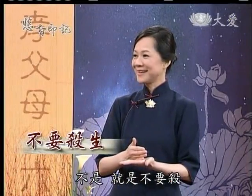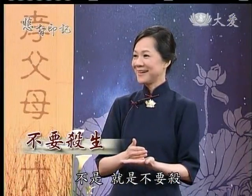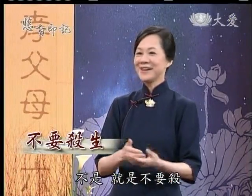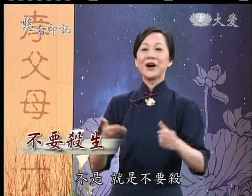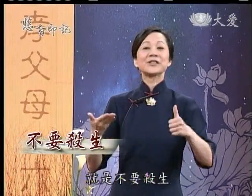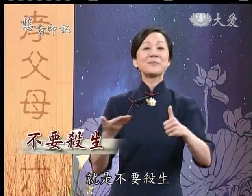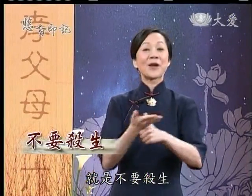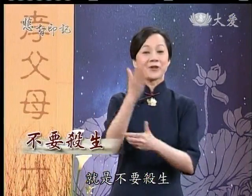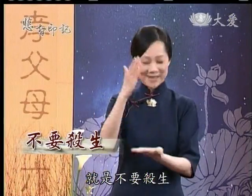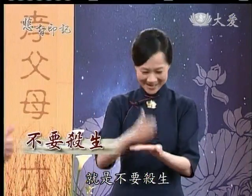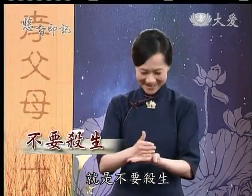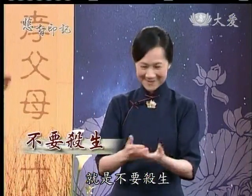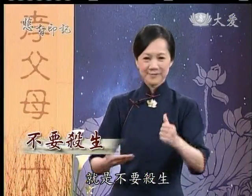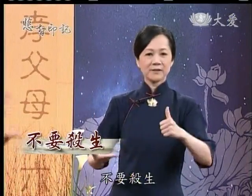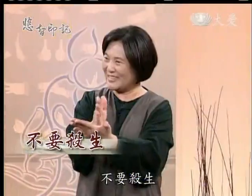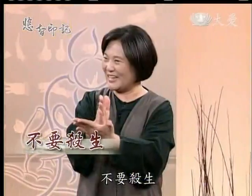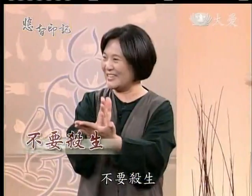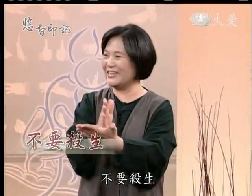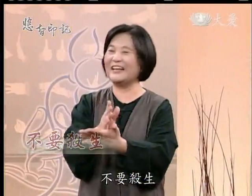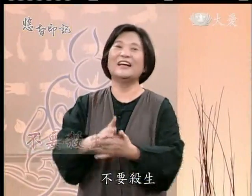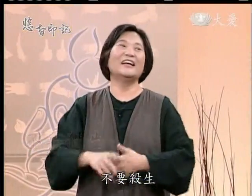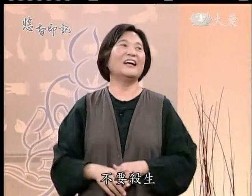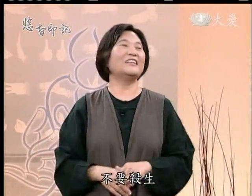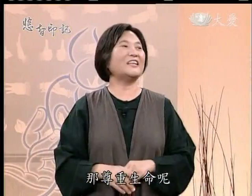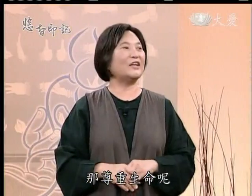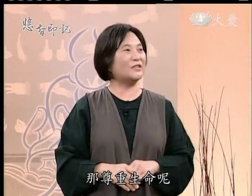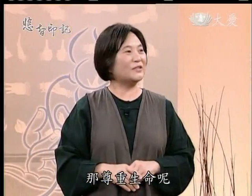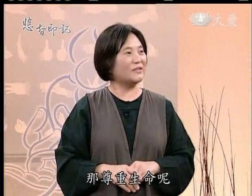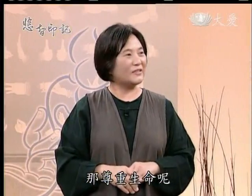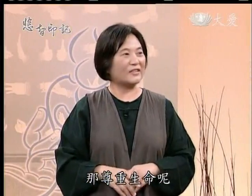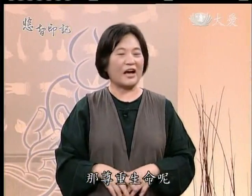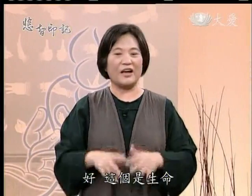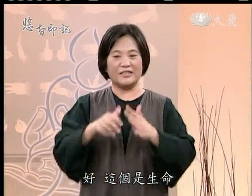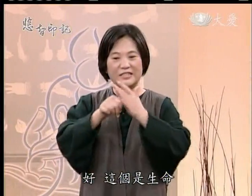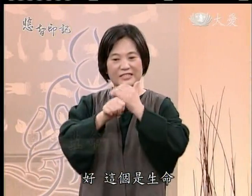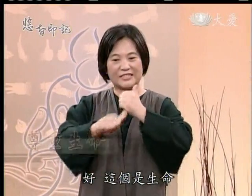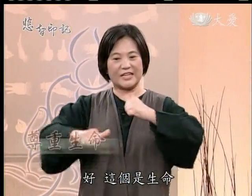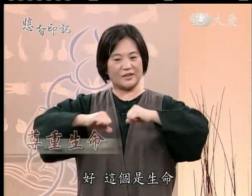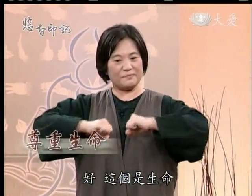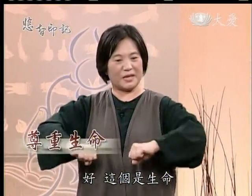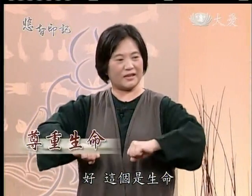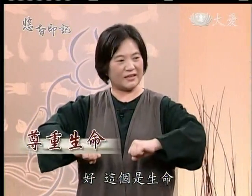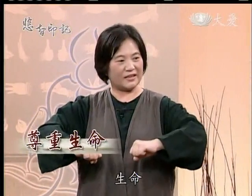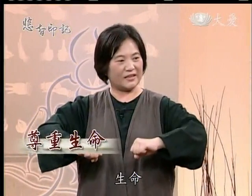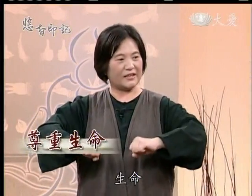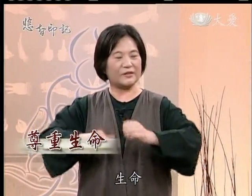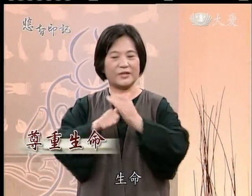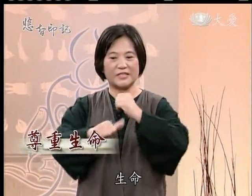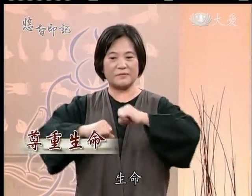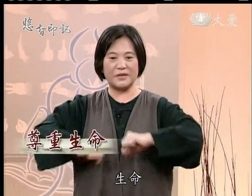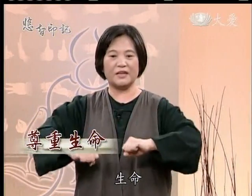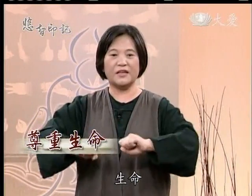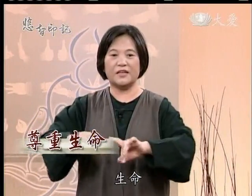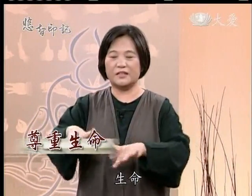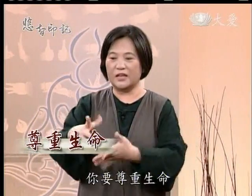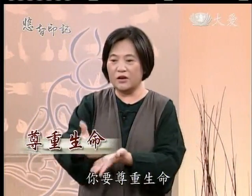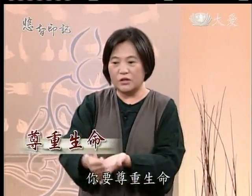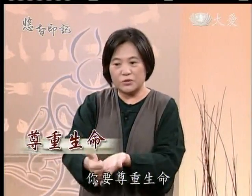杀， 不要杀生， 不要杀生， 不要杀生。然后尊重生命呢？ 好，这个是生命， 生命， 生命。你要